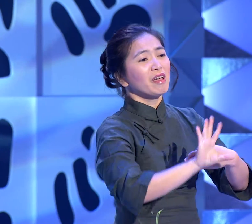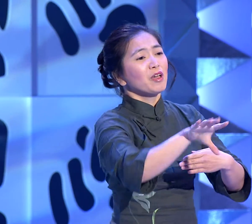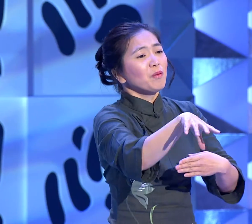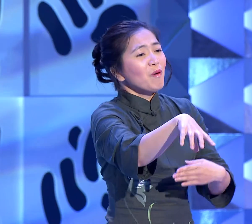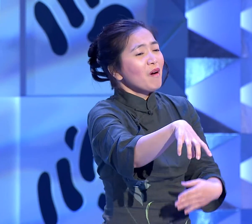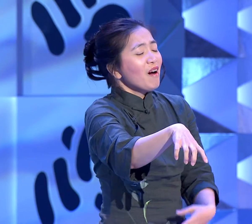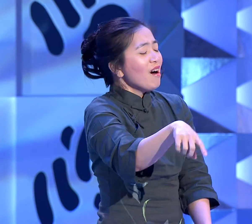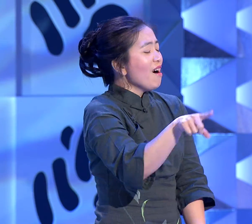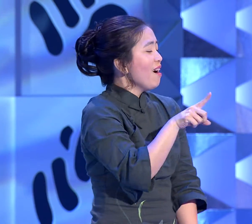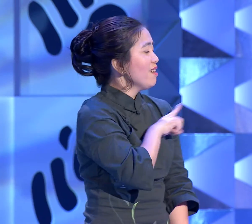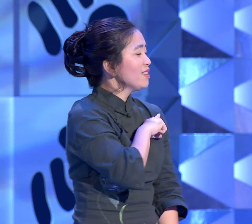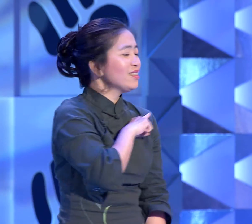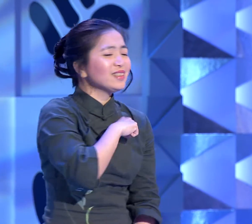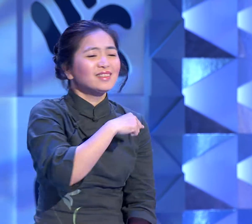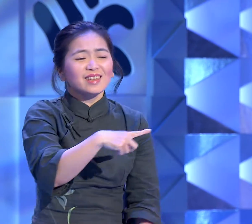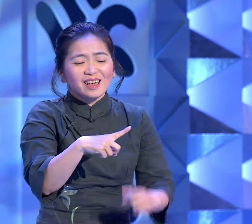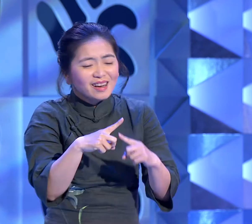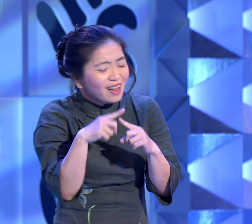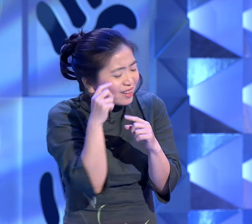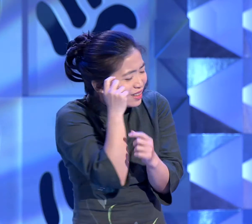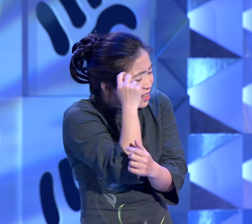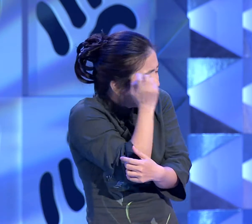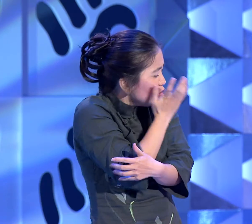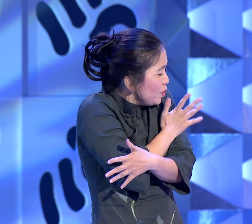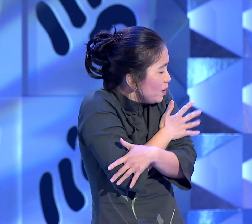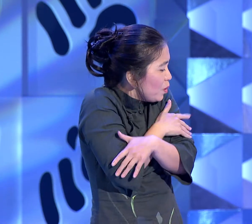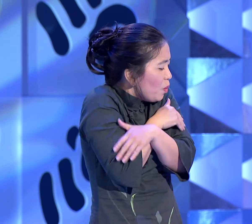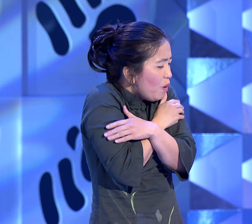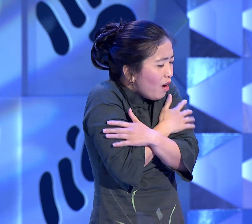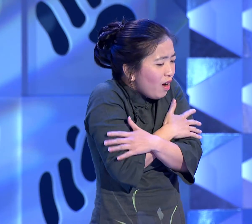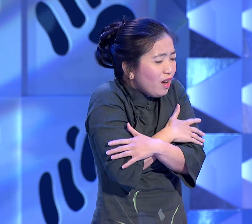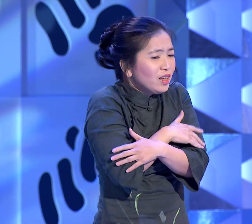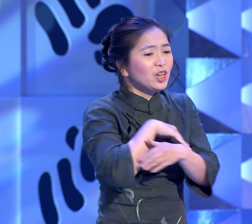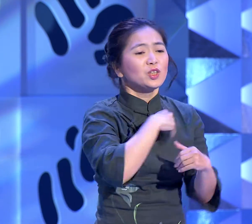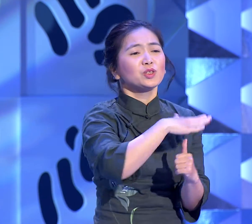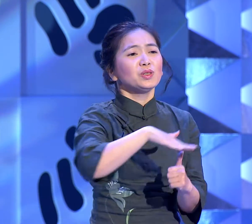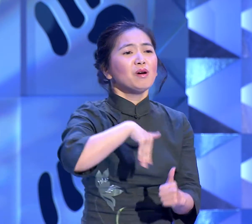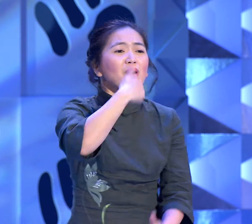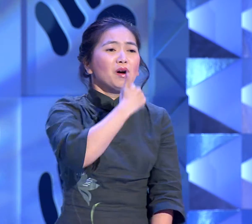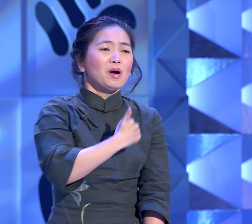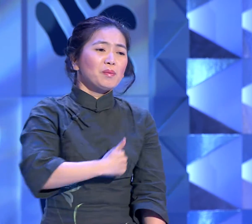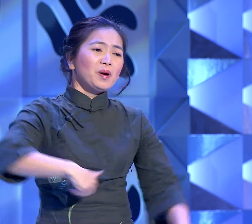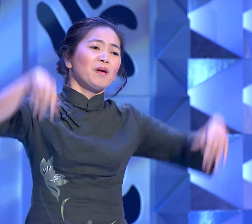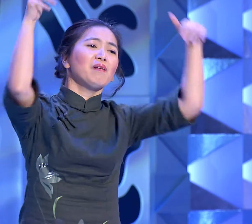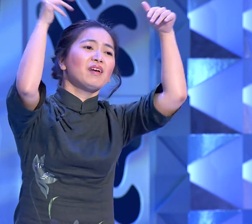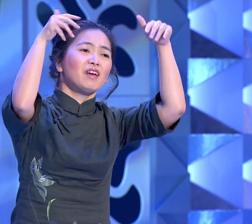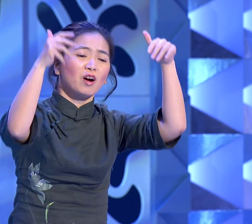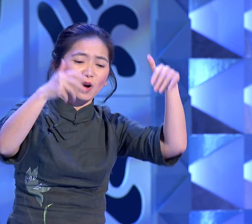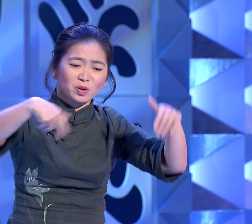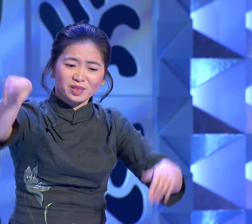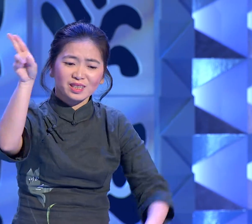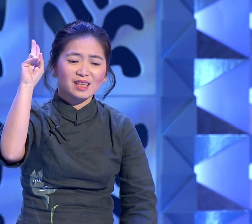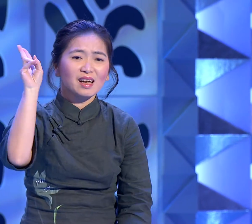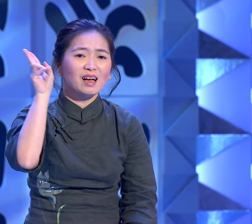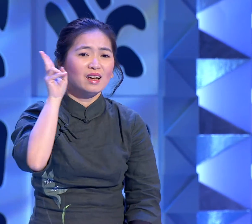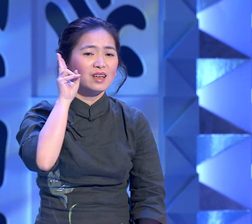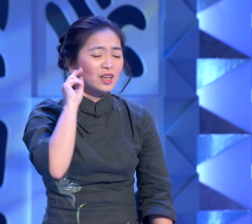我一个人凄微寒，寂寞的雨声